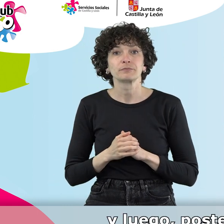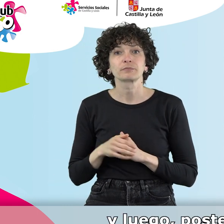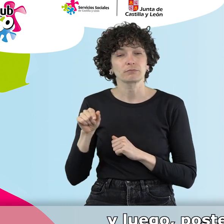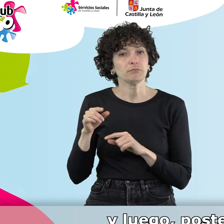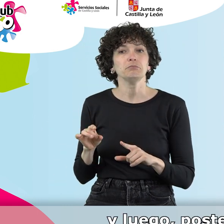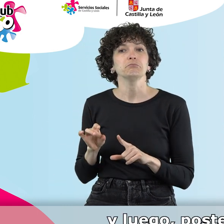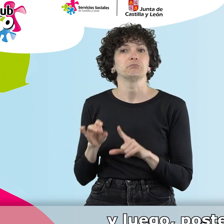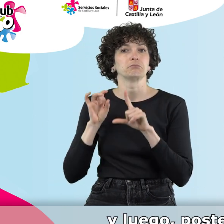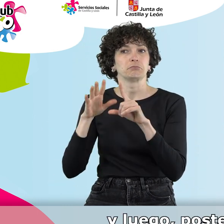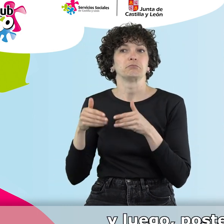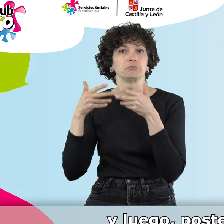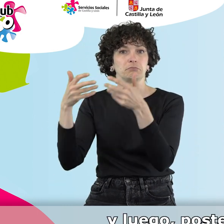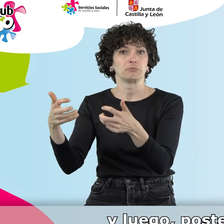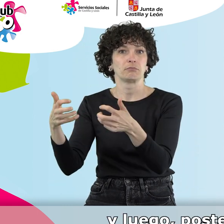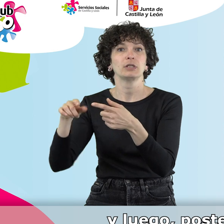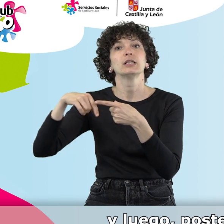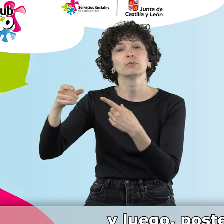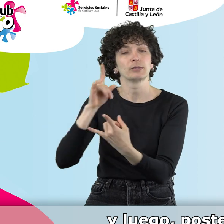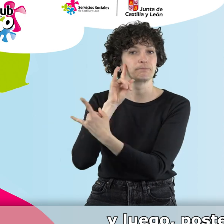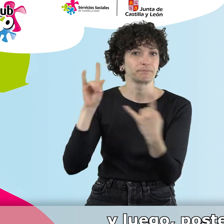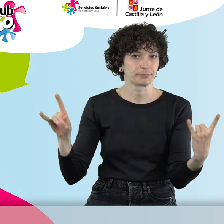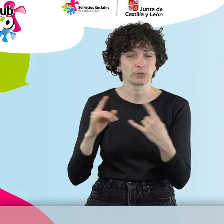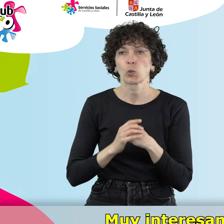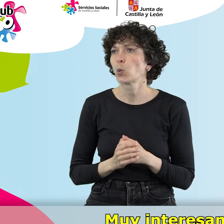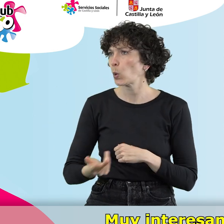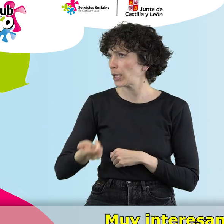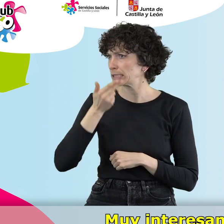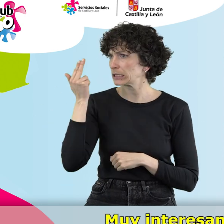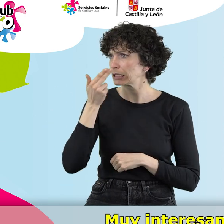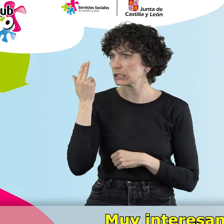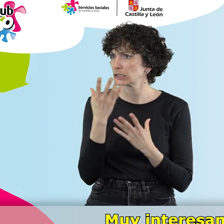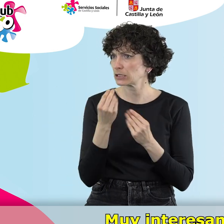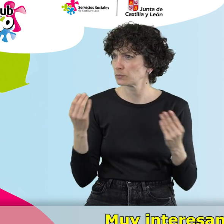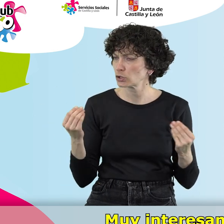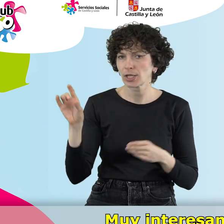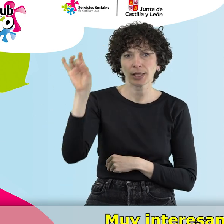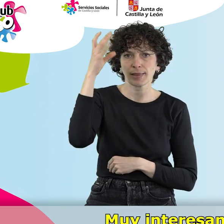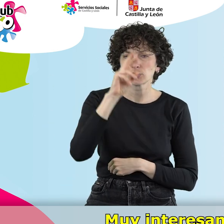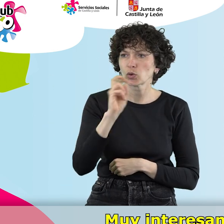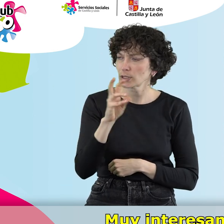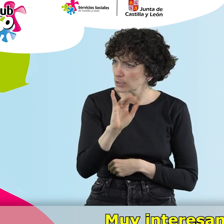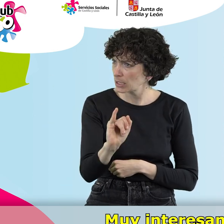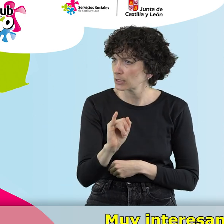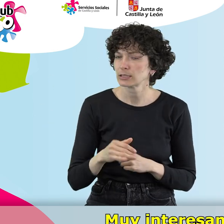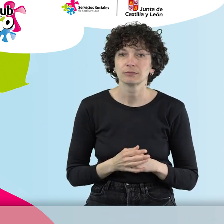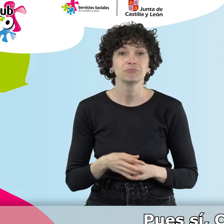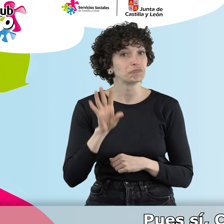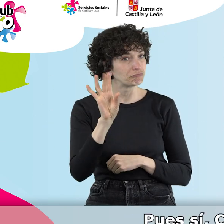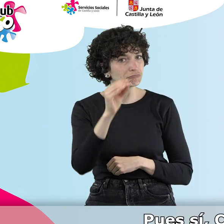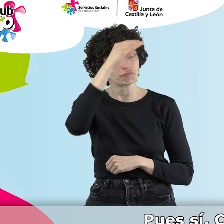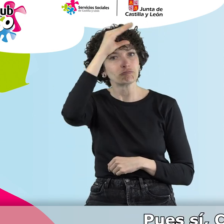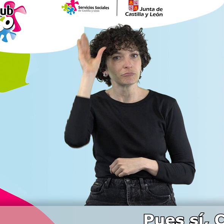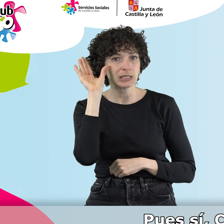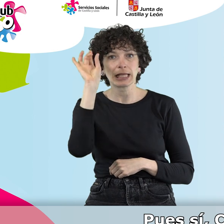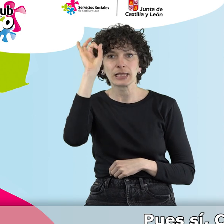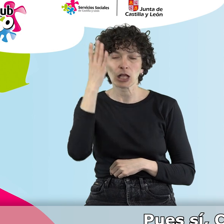y luego, posteriormente, se les devuelve la llamada. Muy interesante, Manolo. ¿Hay más iniciativas? Pues sí,